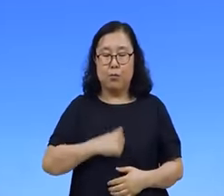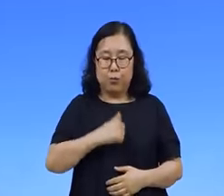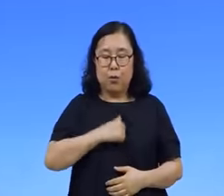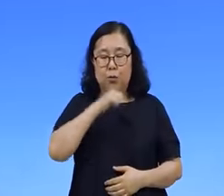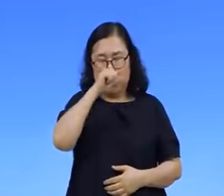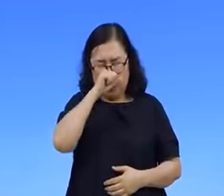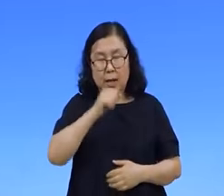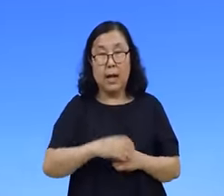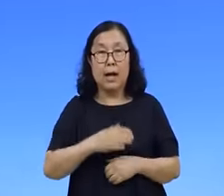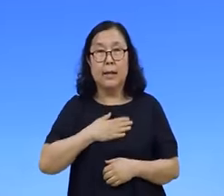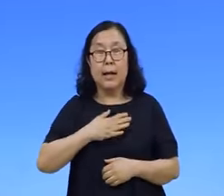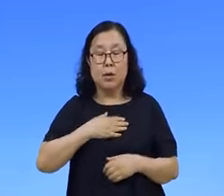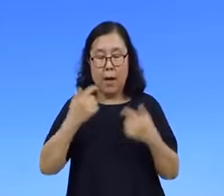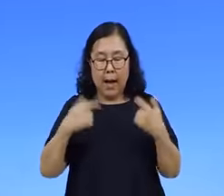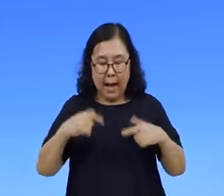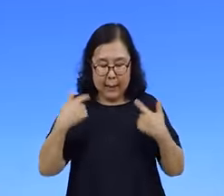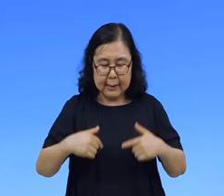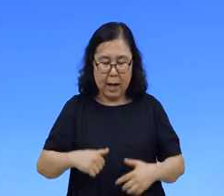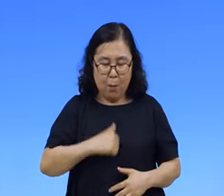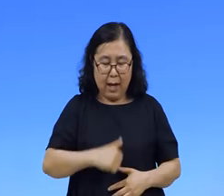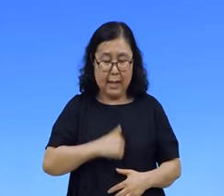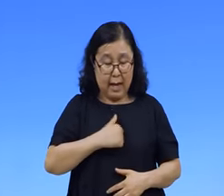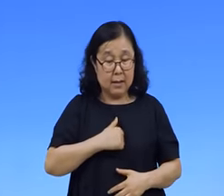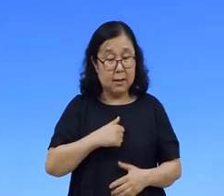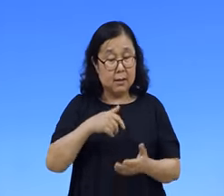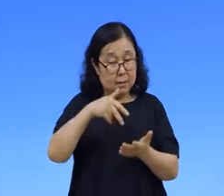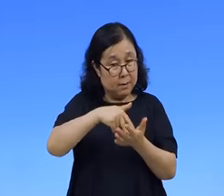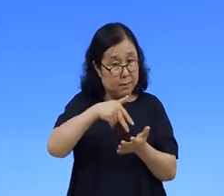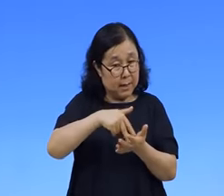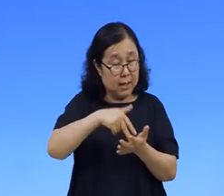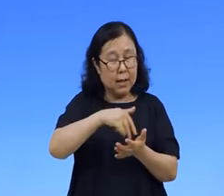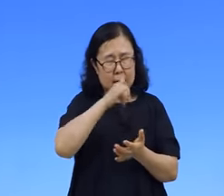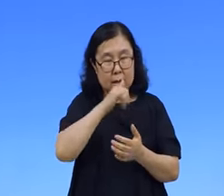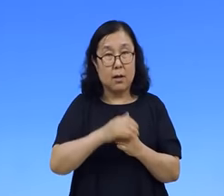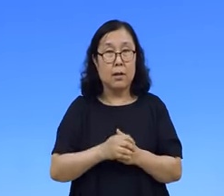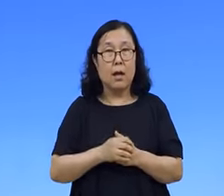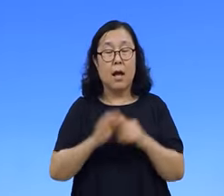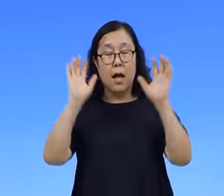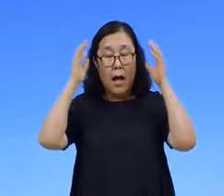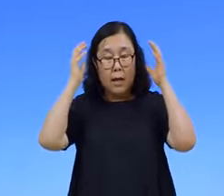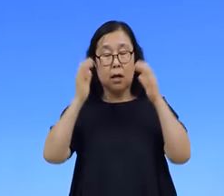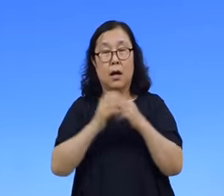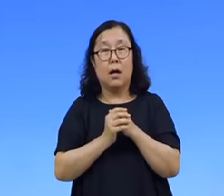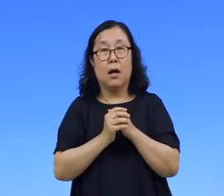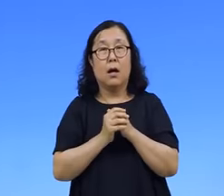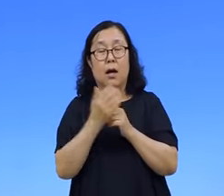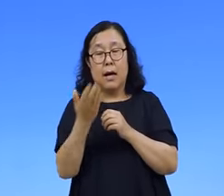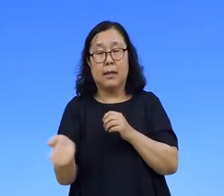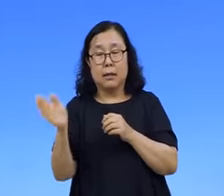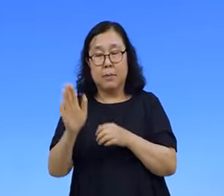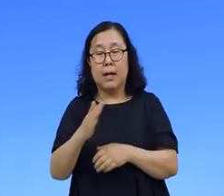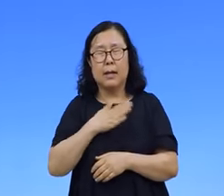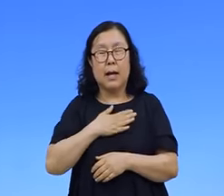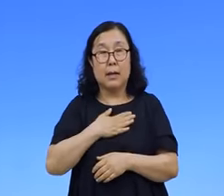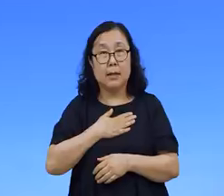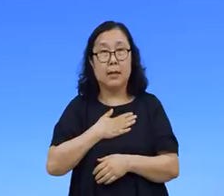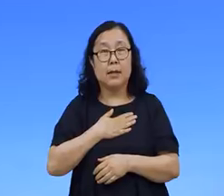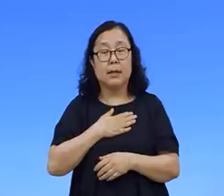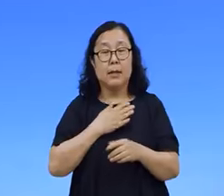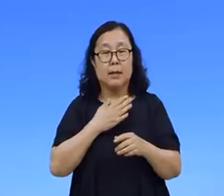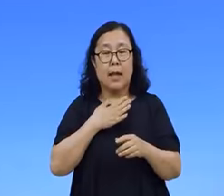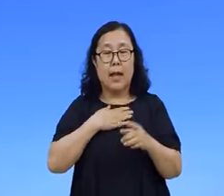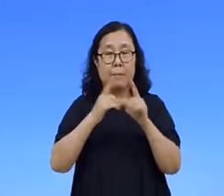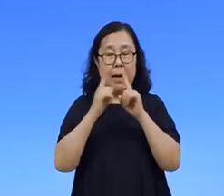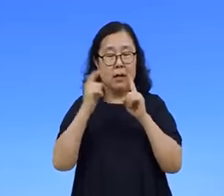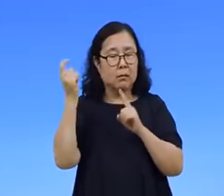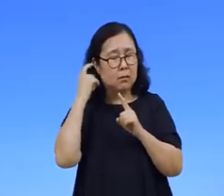분노는 좋은 것이란다. 사실은 나도 늘 화가 나 있거든. 그랬더니 그 어린애가 이제 속으로 이런 생각을 합니다. 하지만 나는 내가